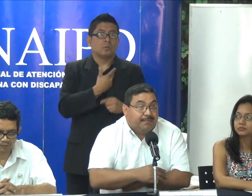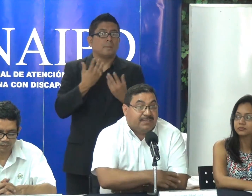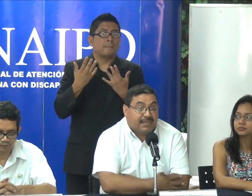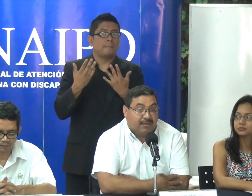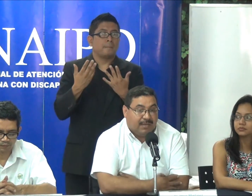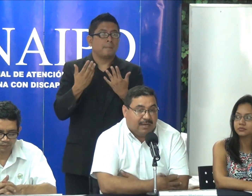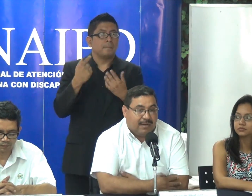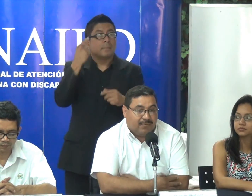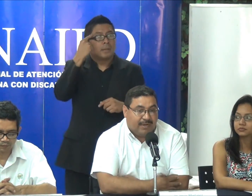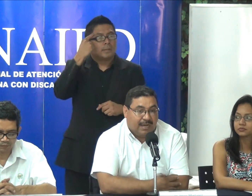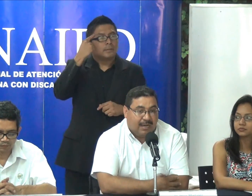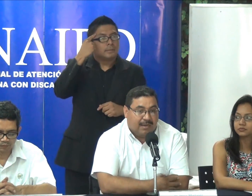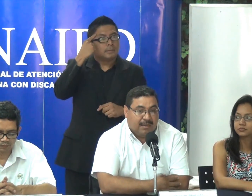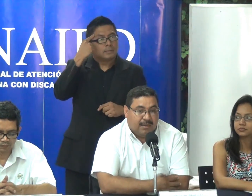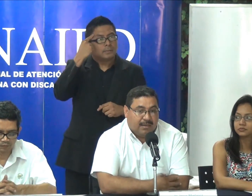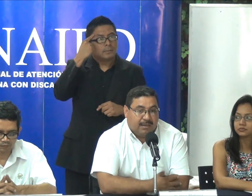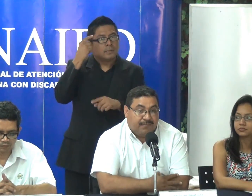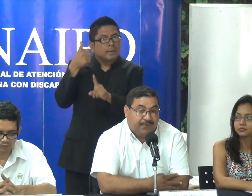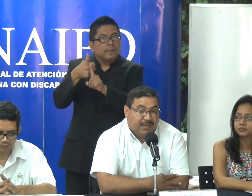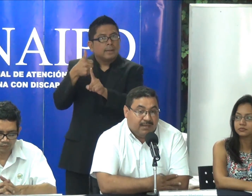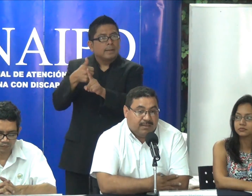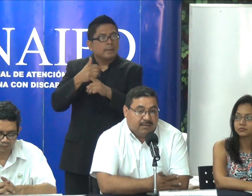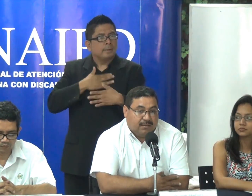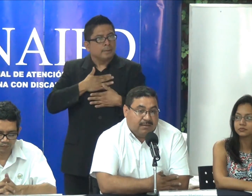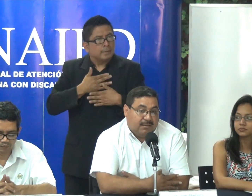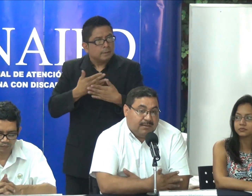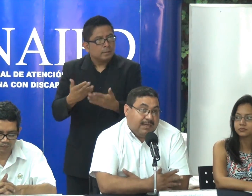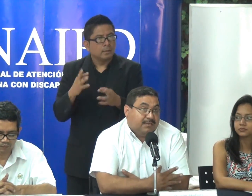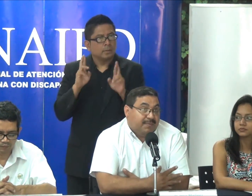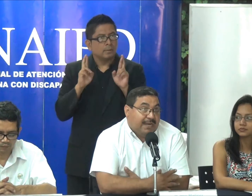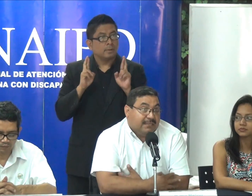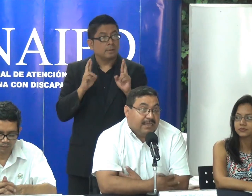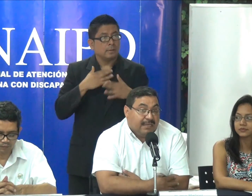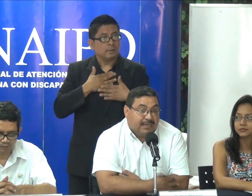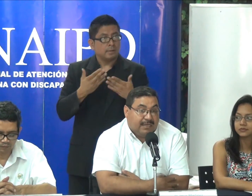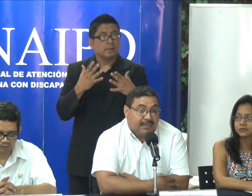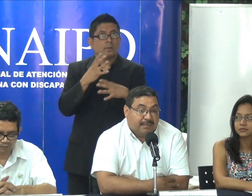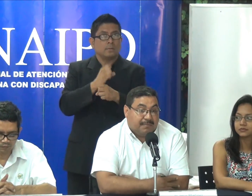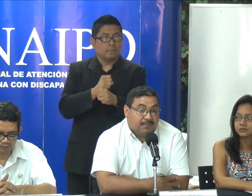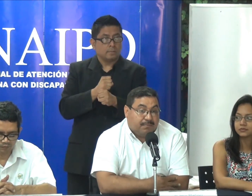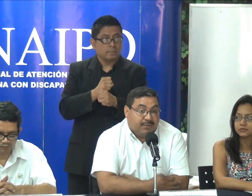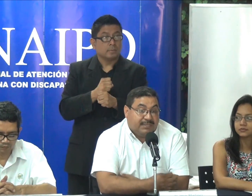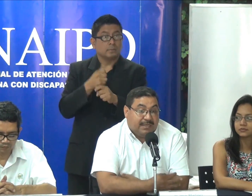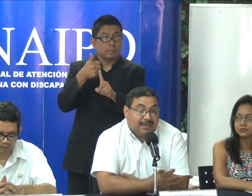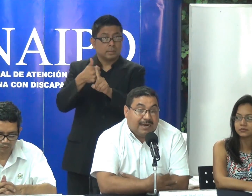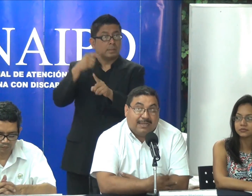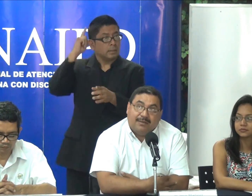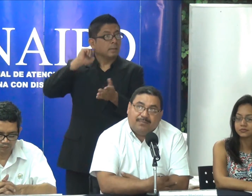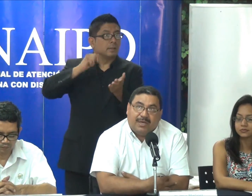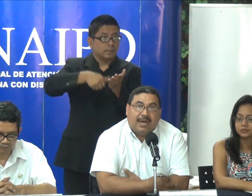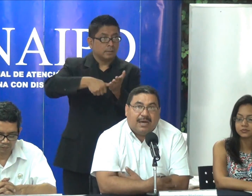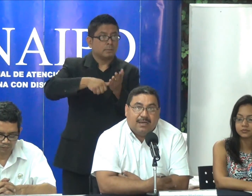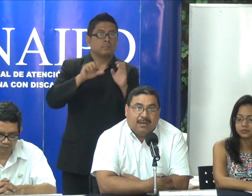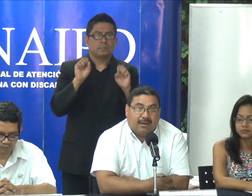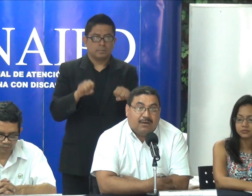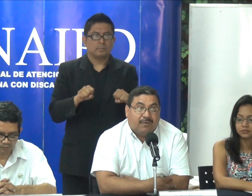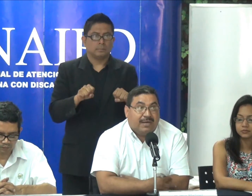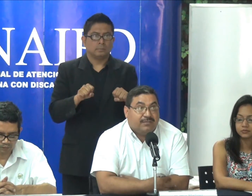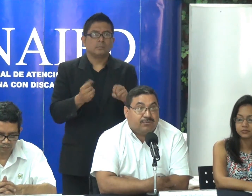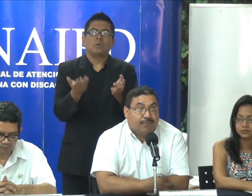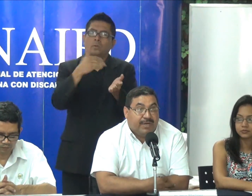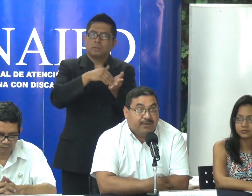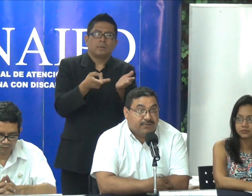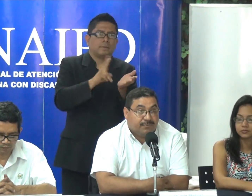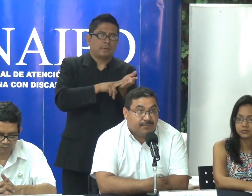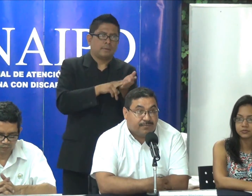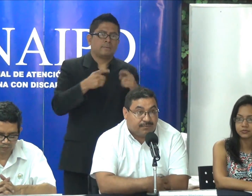esperando, pensando en la buena fe y a la esperanza de que pues, el alcalde pueda renovar